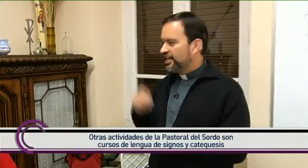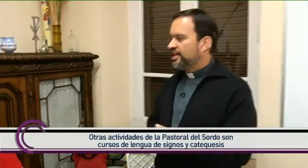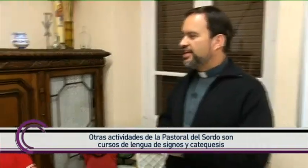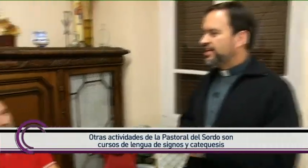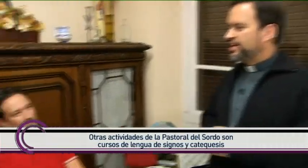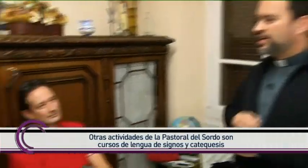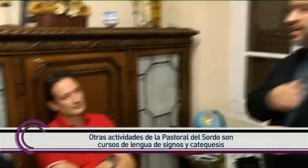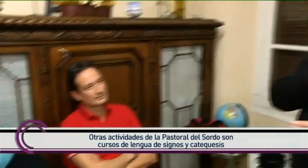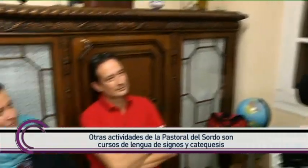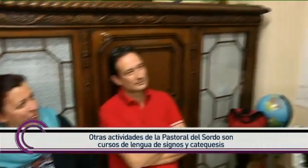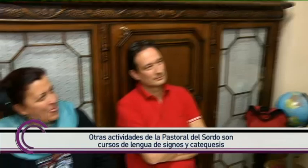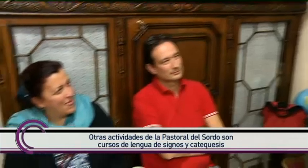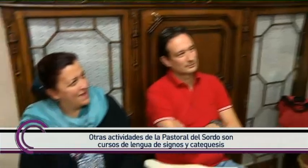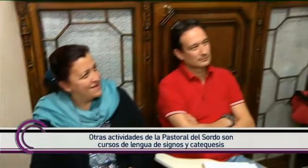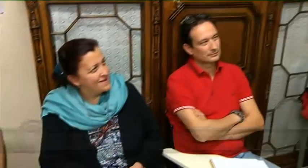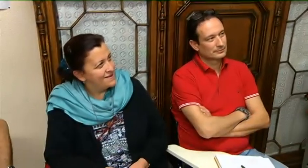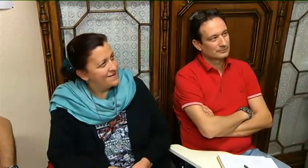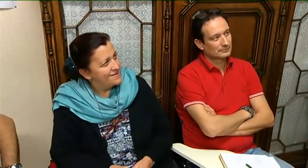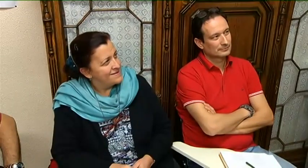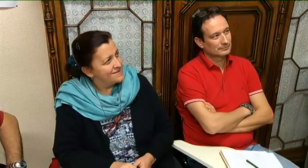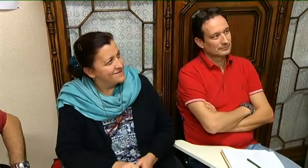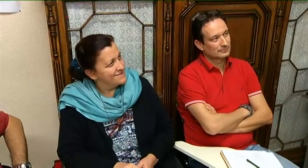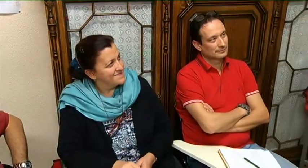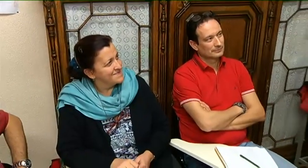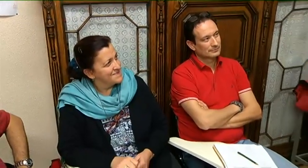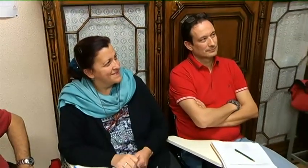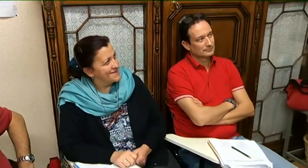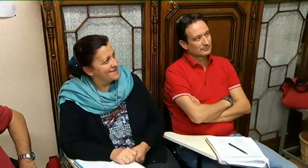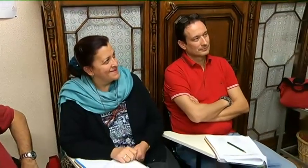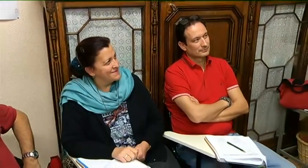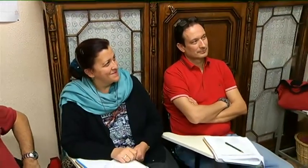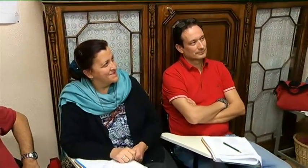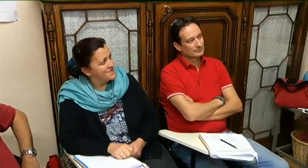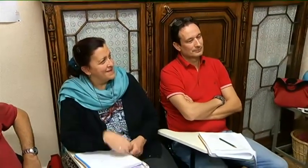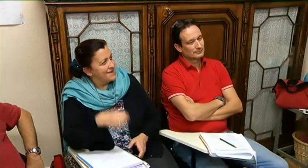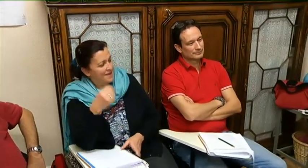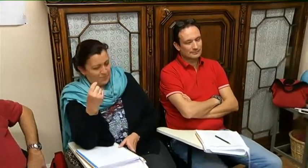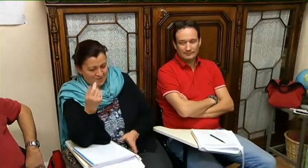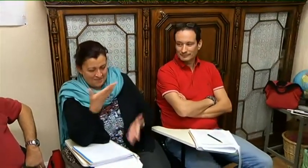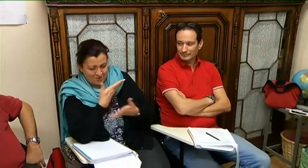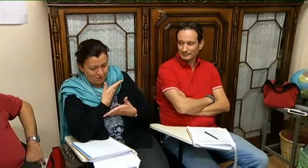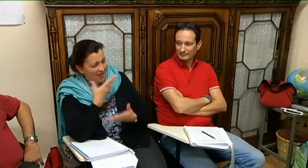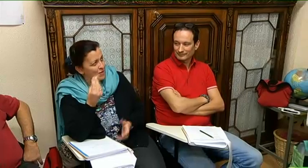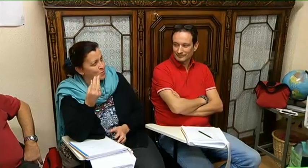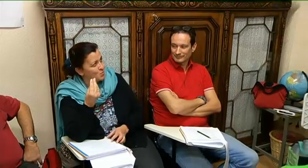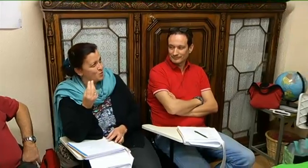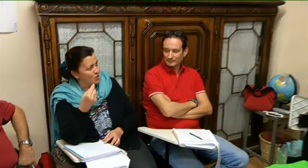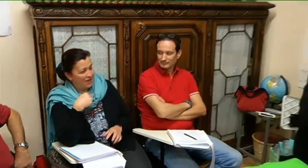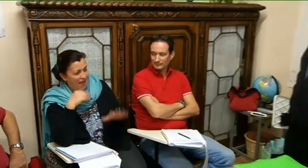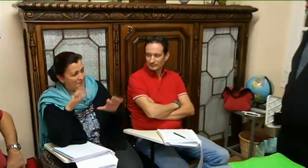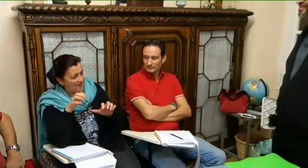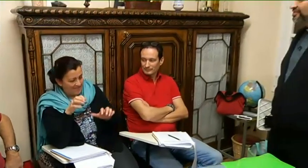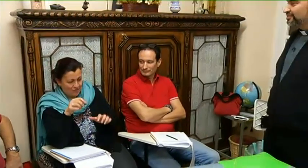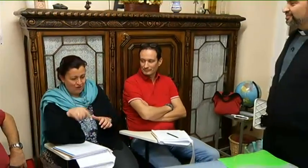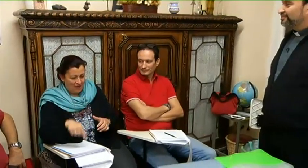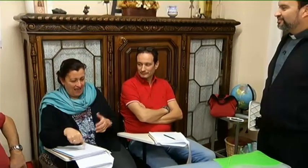Inés y queremos que nos cuente cómo le ayuda a la pastoral de sordos. Pues la ayuda a los alumnos